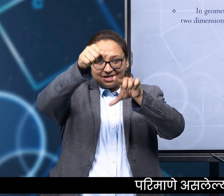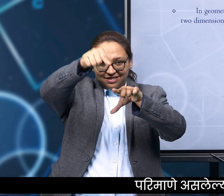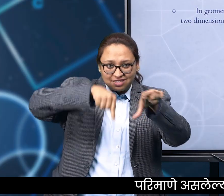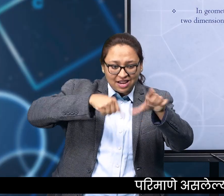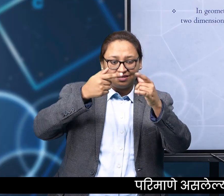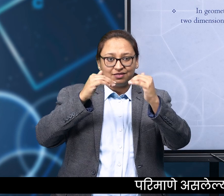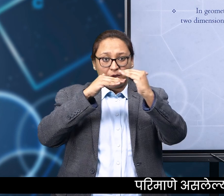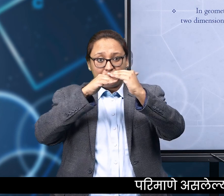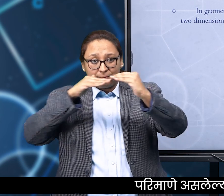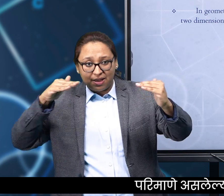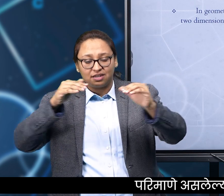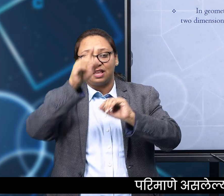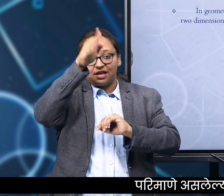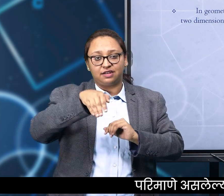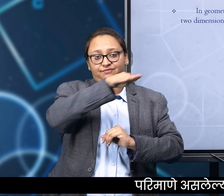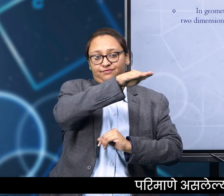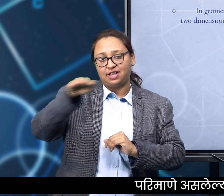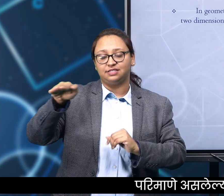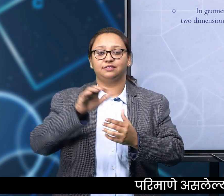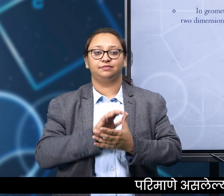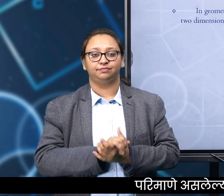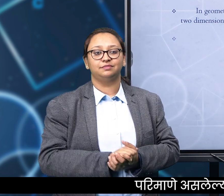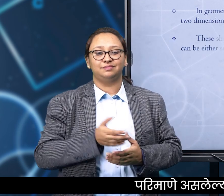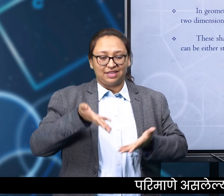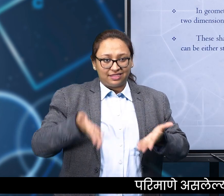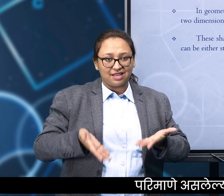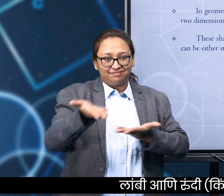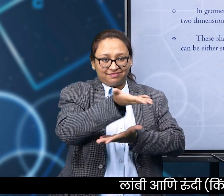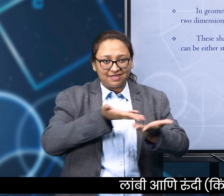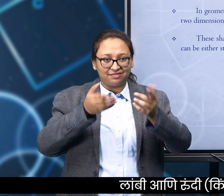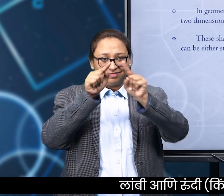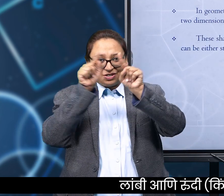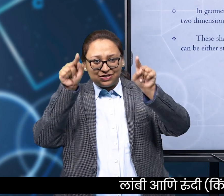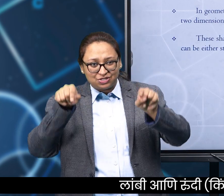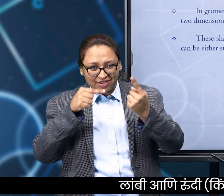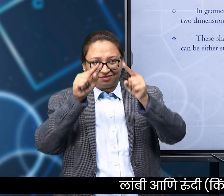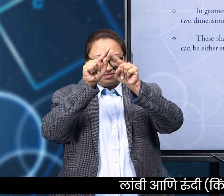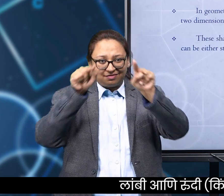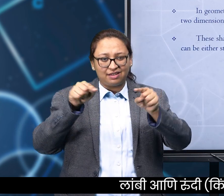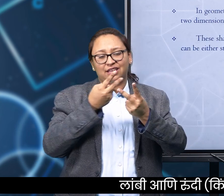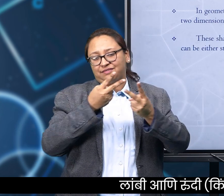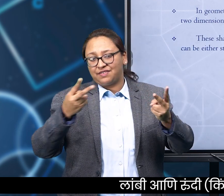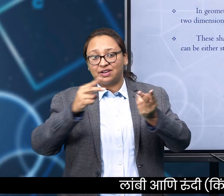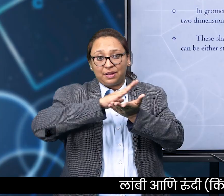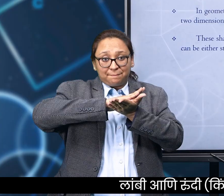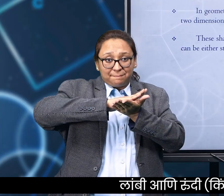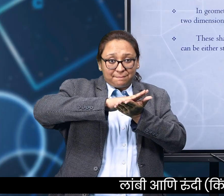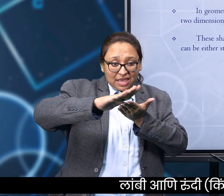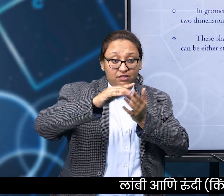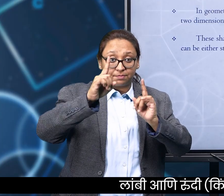असलेल्या आणि दोन परिमाणे असलेल्या आकृतीचा संदर्भ देते. लांबी आणि रुंदी किंवा रुंदी. हे आकार सपाट